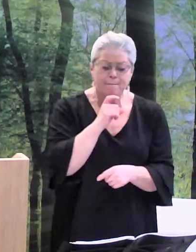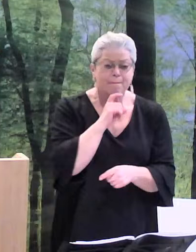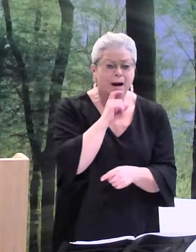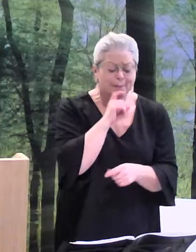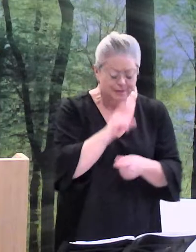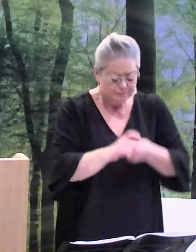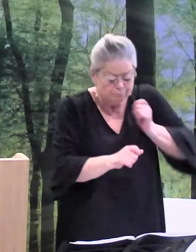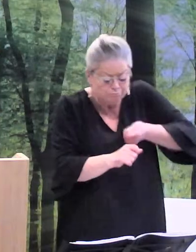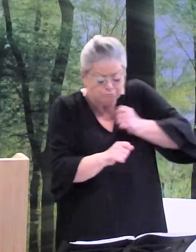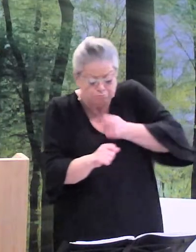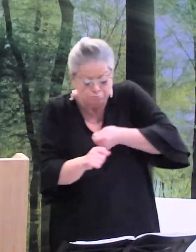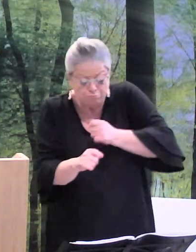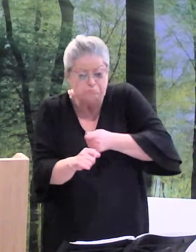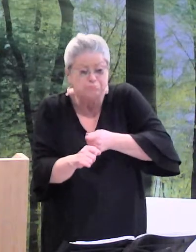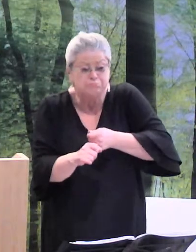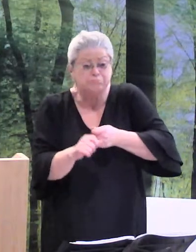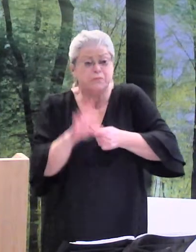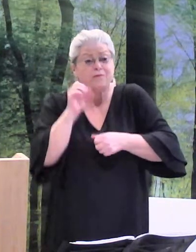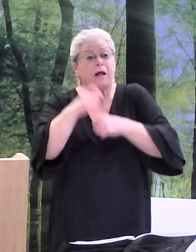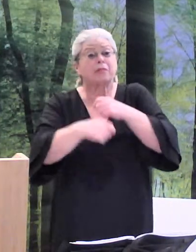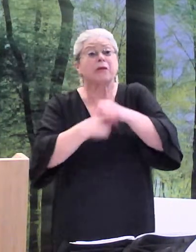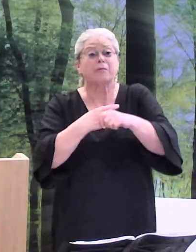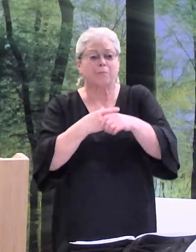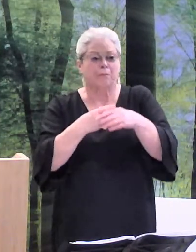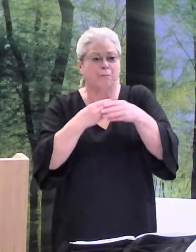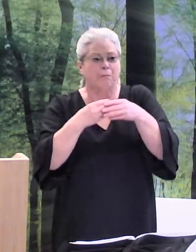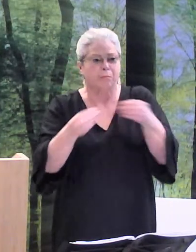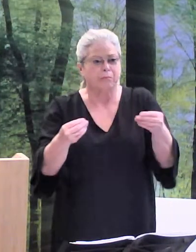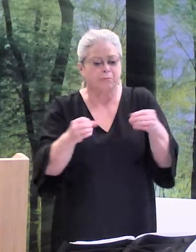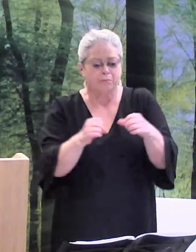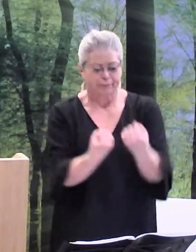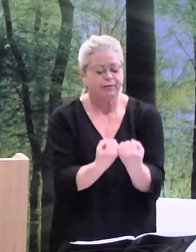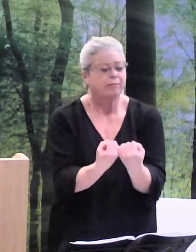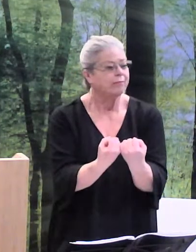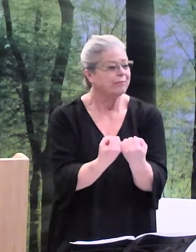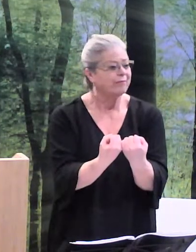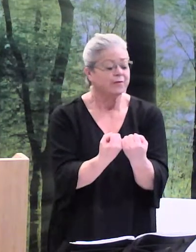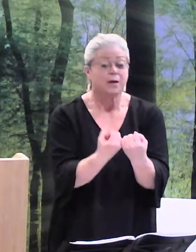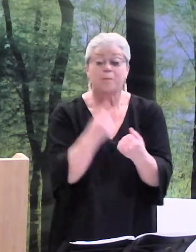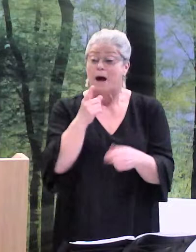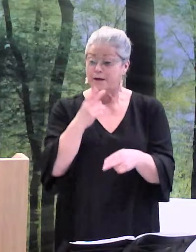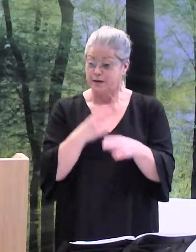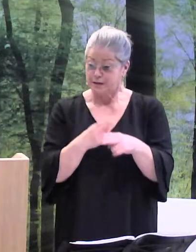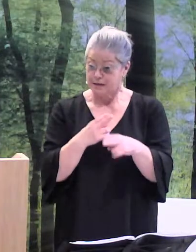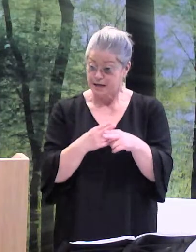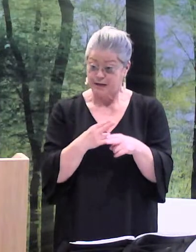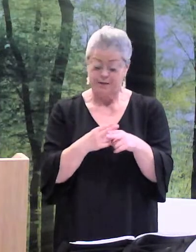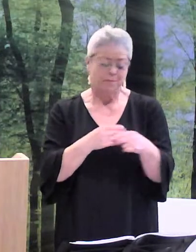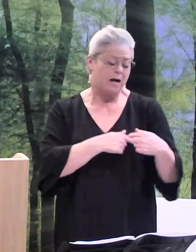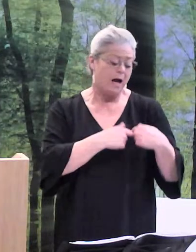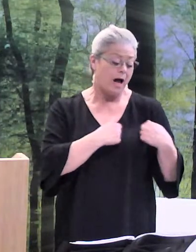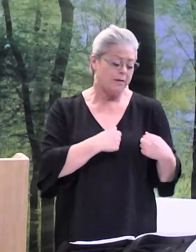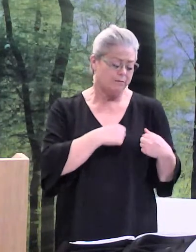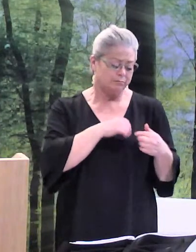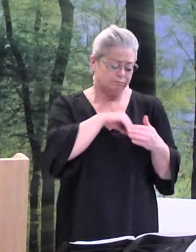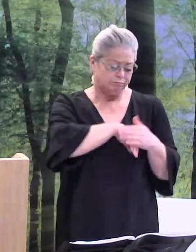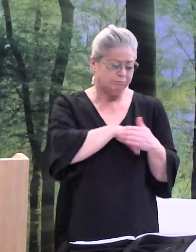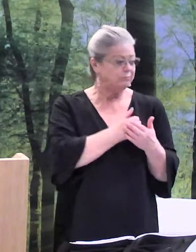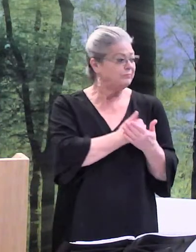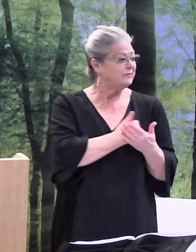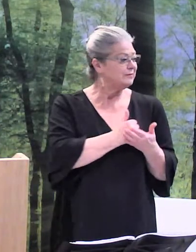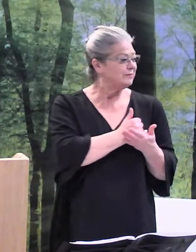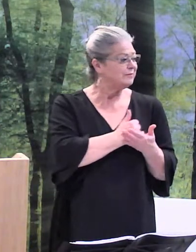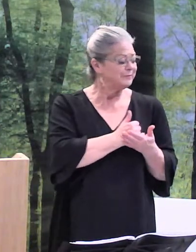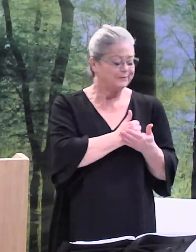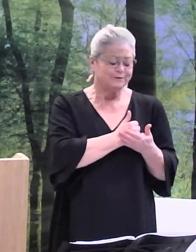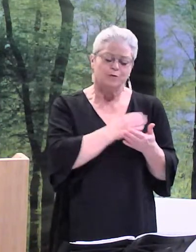gekapt, was de steen na veel tijd gebroken. Maar ik heb je naam in mijn hart geborgen. En